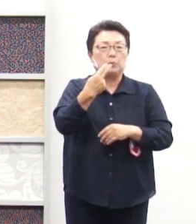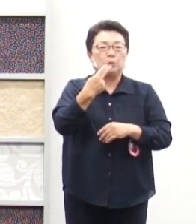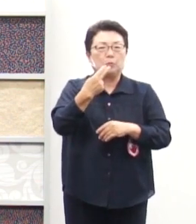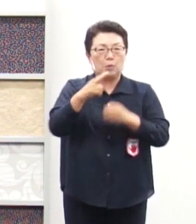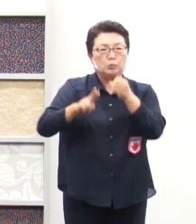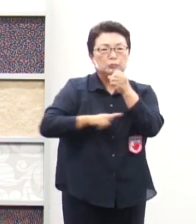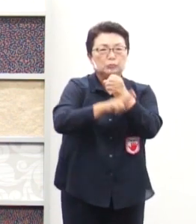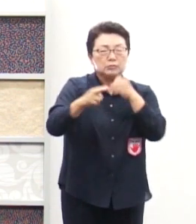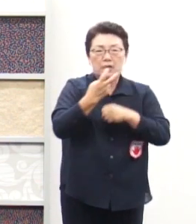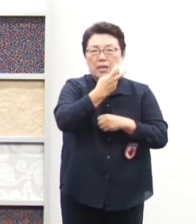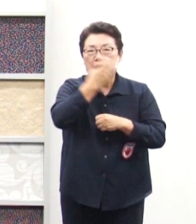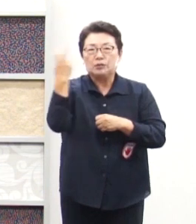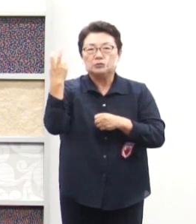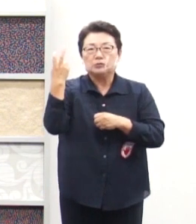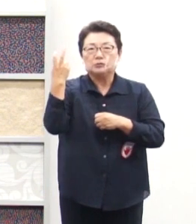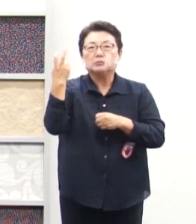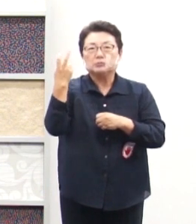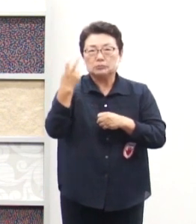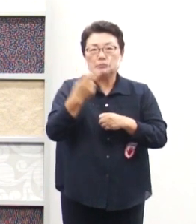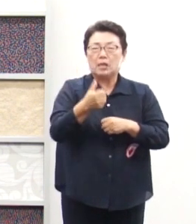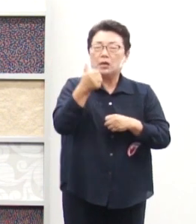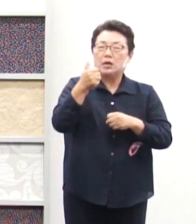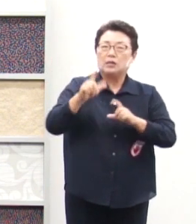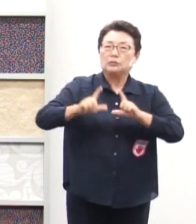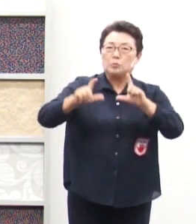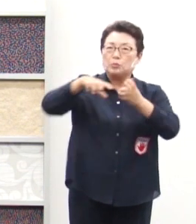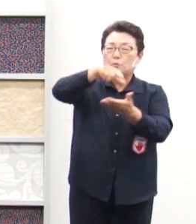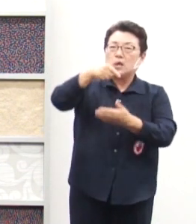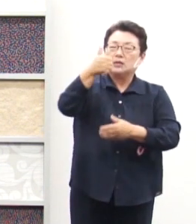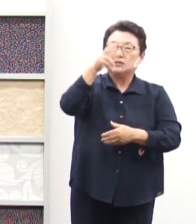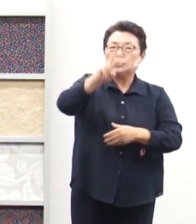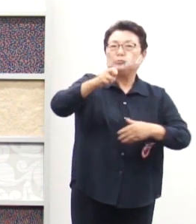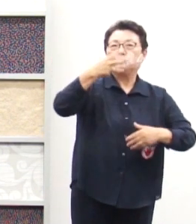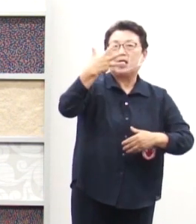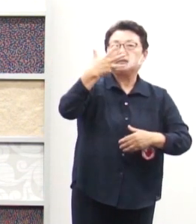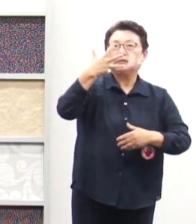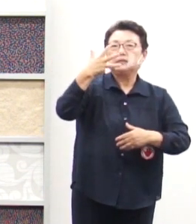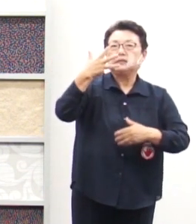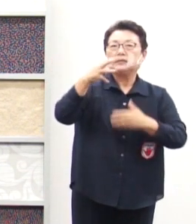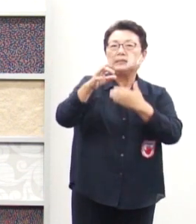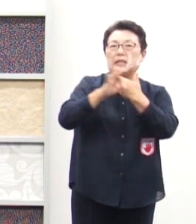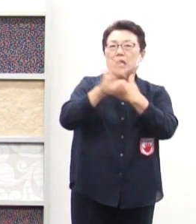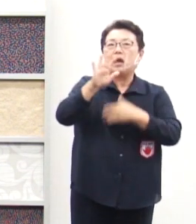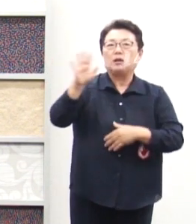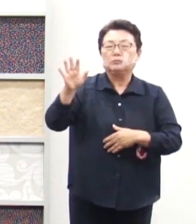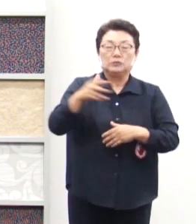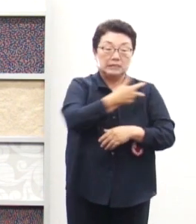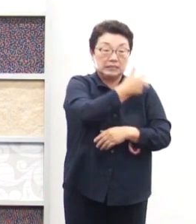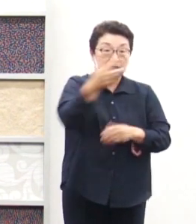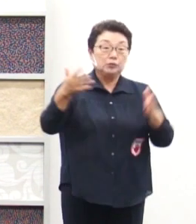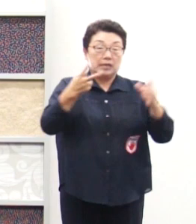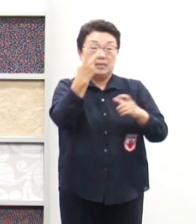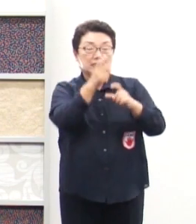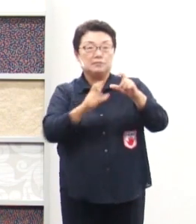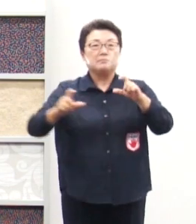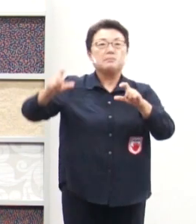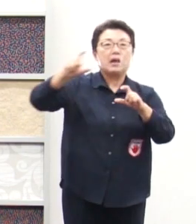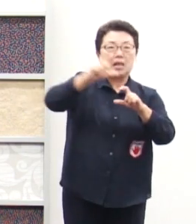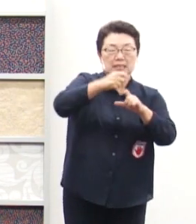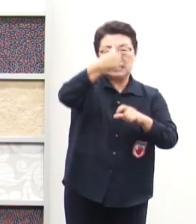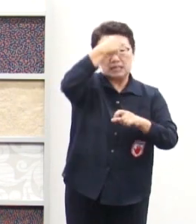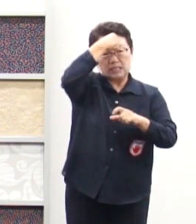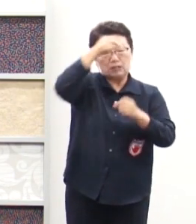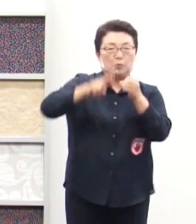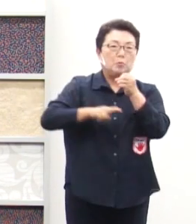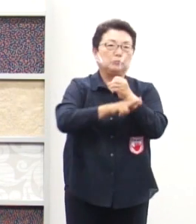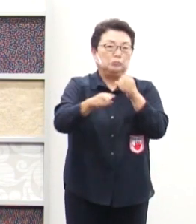認されております。全部で53例、首都圏では28例というふうに承知をしておりますが、この1週間で2倍に拡大している状況であります